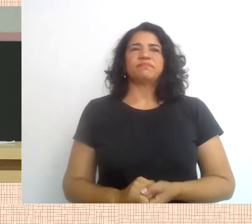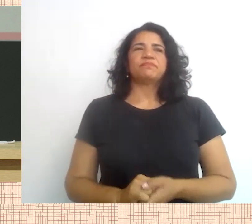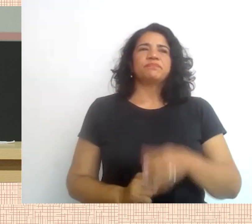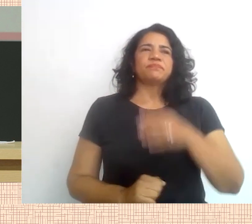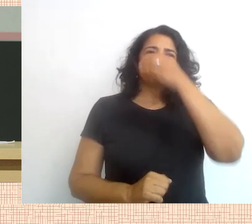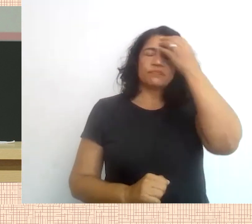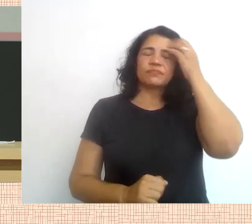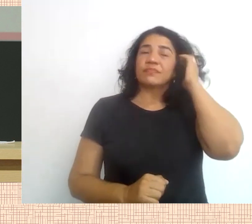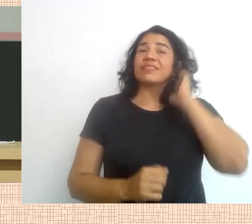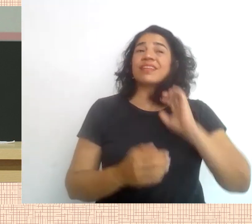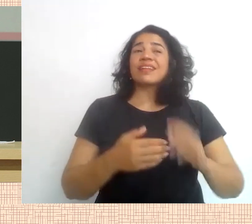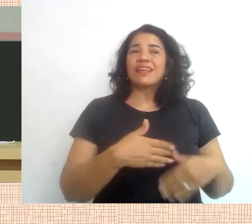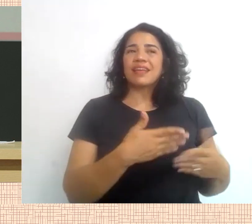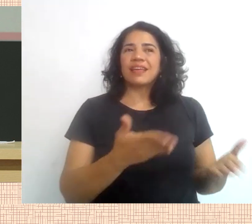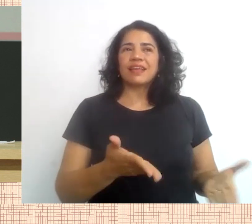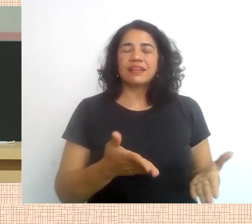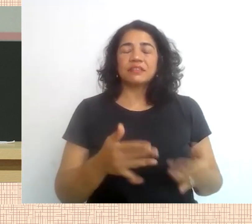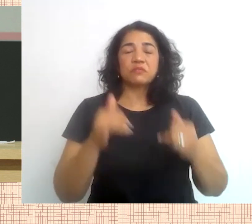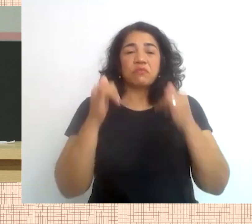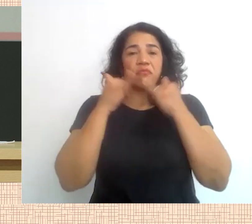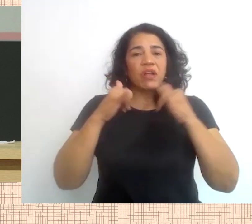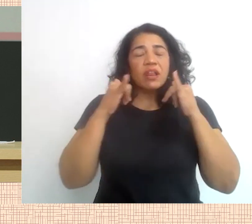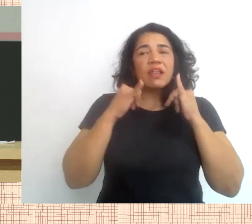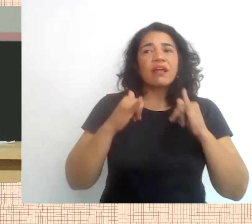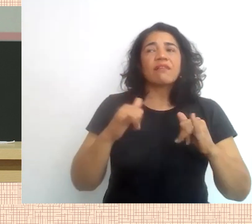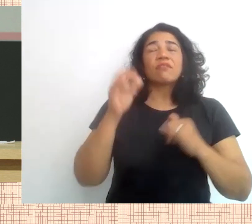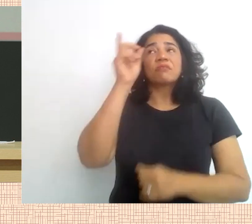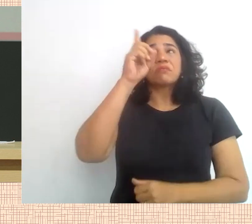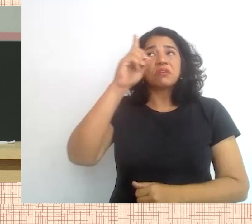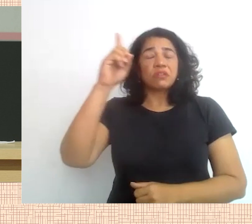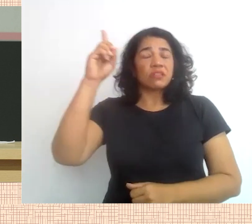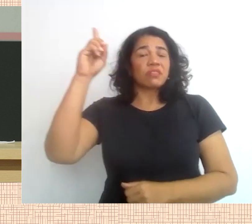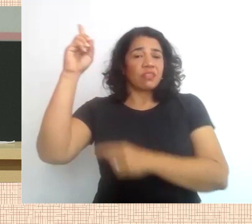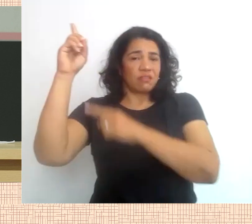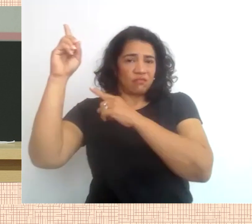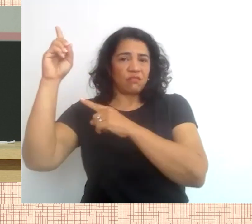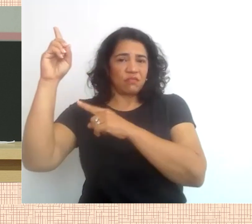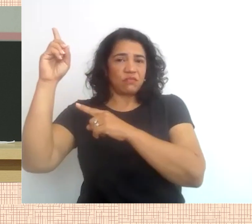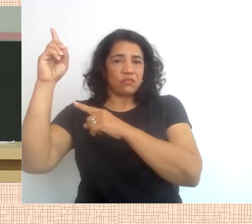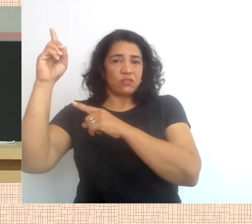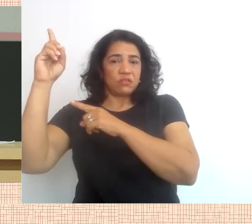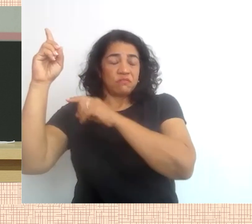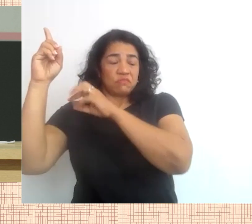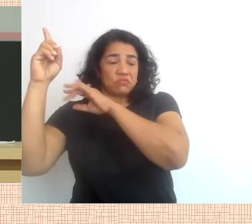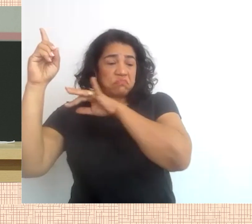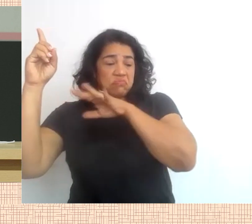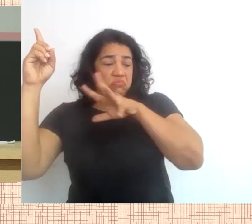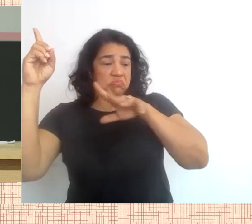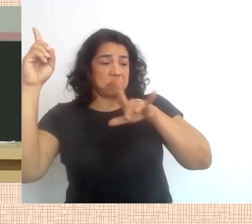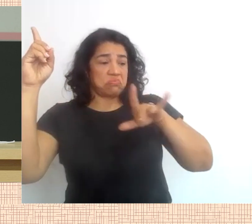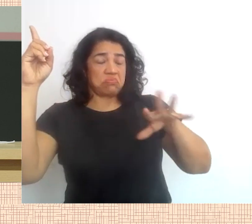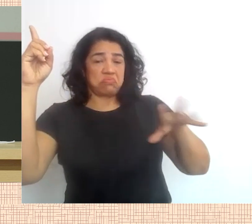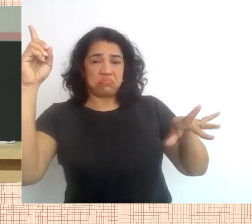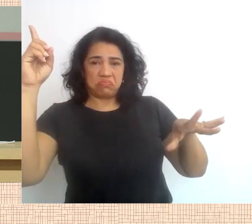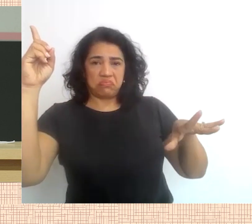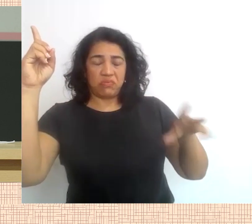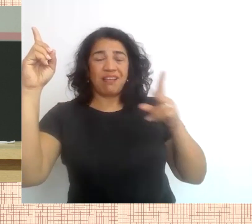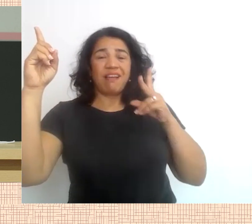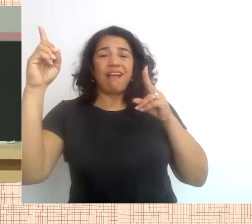consideradas entidades espirituais, tais como os anjos, que deveriam ser venerados ou